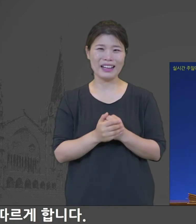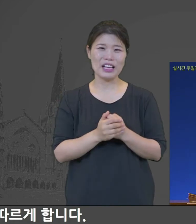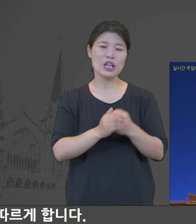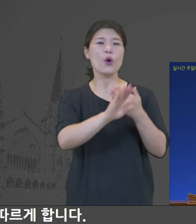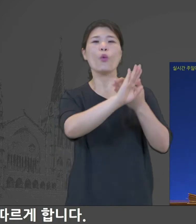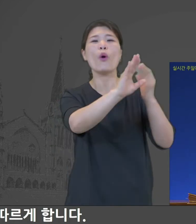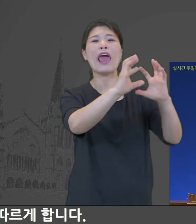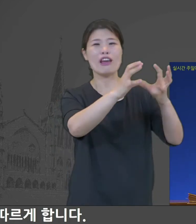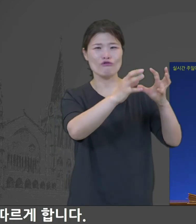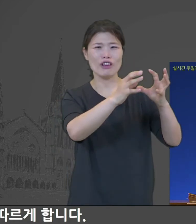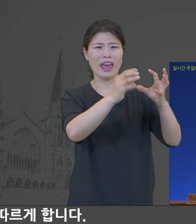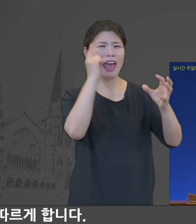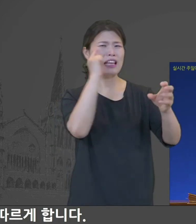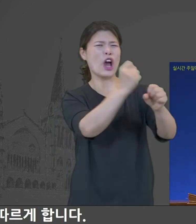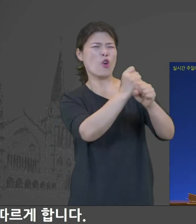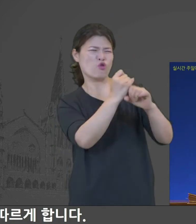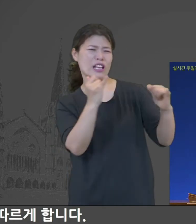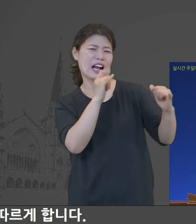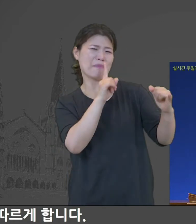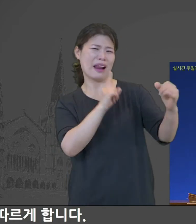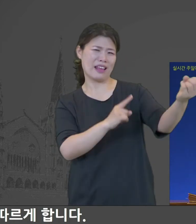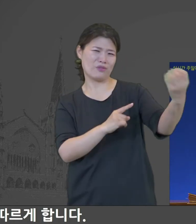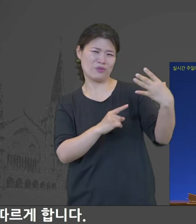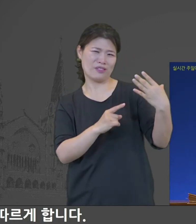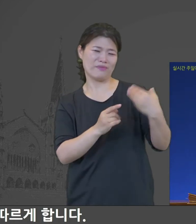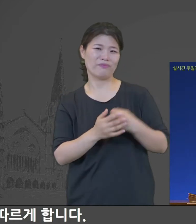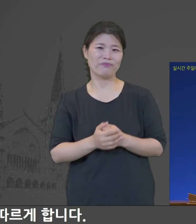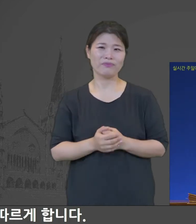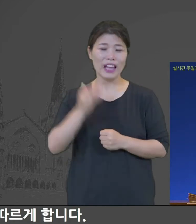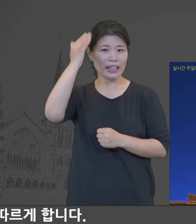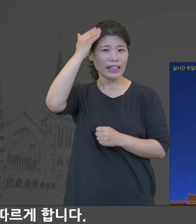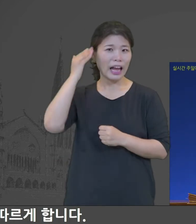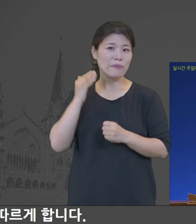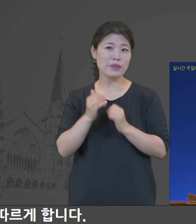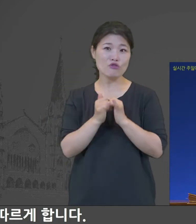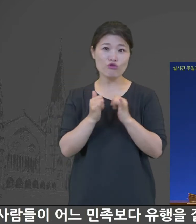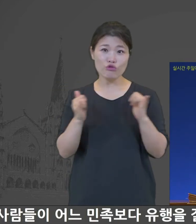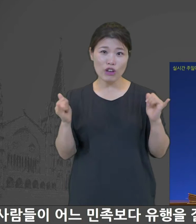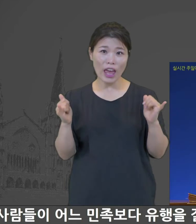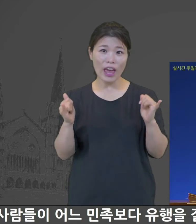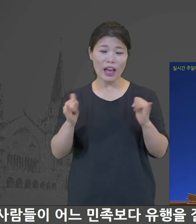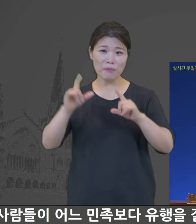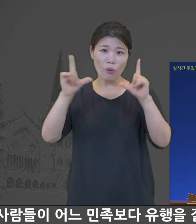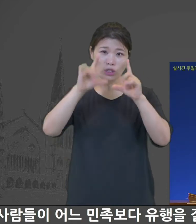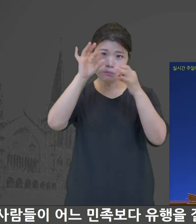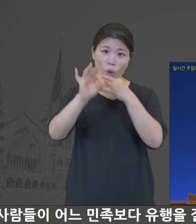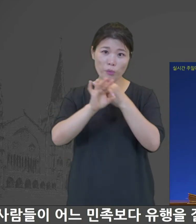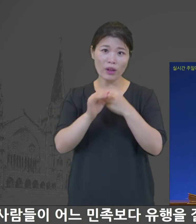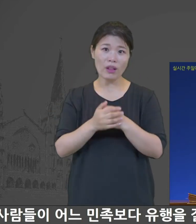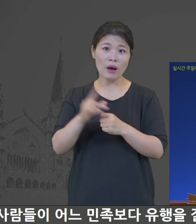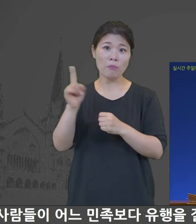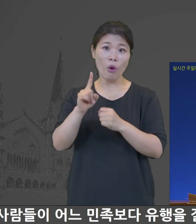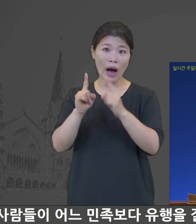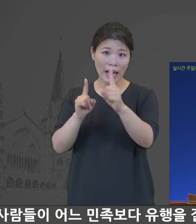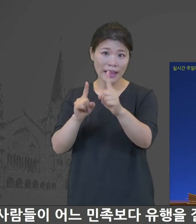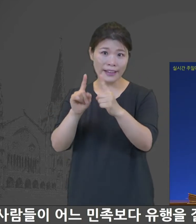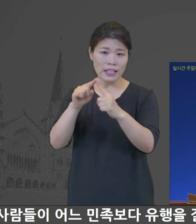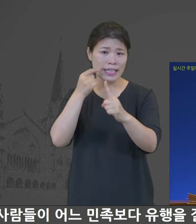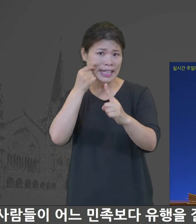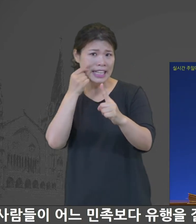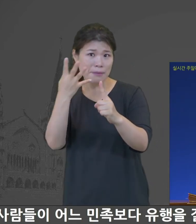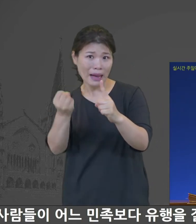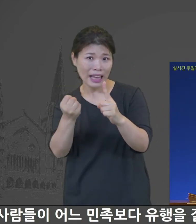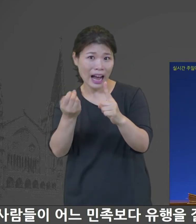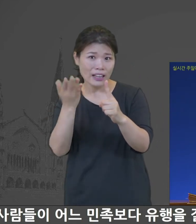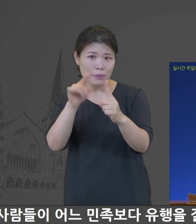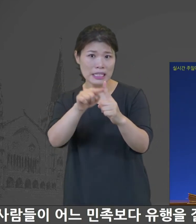사회학자가 하는 말을 귀담아 들었던 겁니다. 대한민국의 모습 특징 중에 하나가 뭘 하나가 인기를 끌면